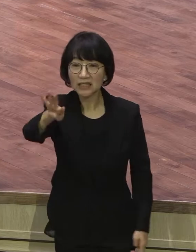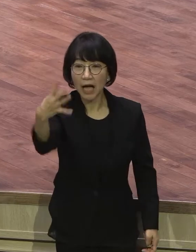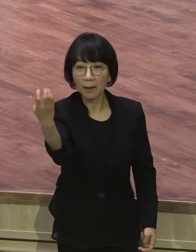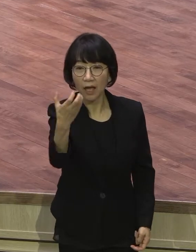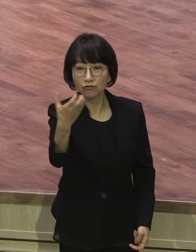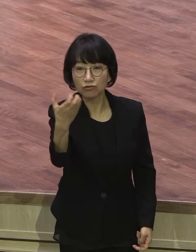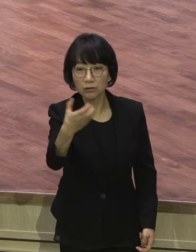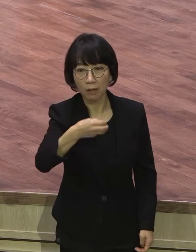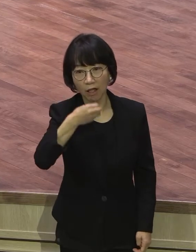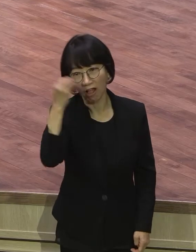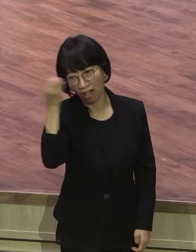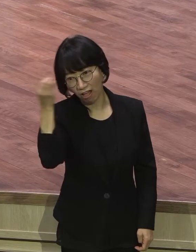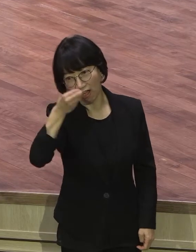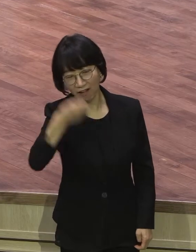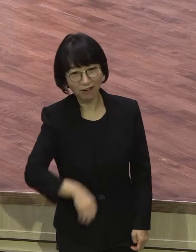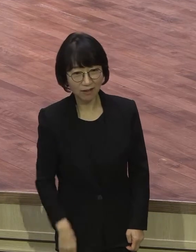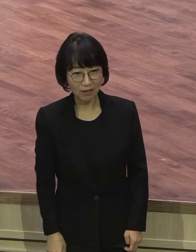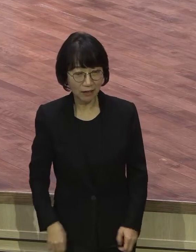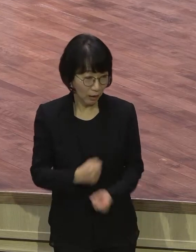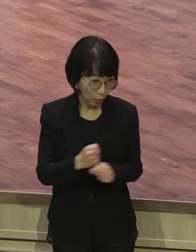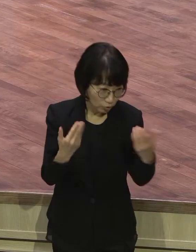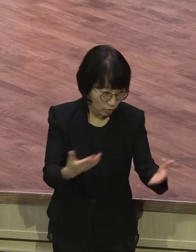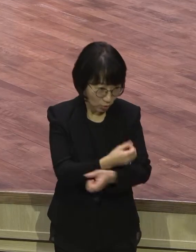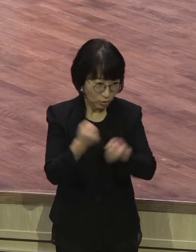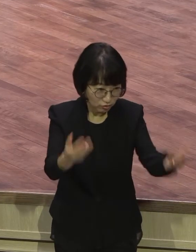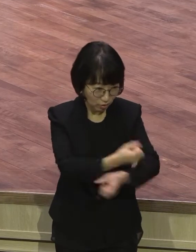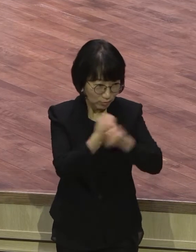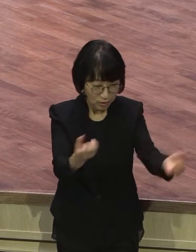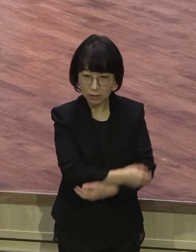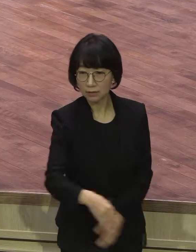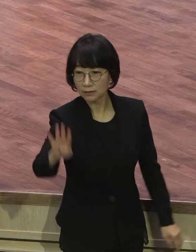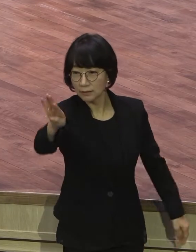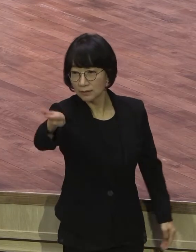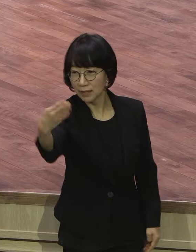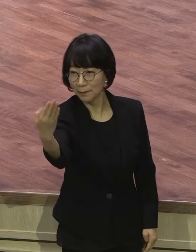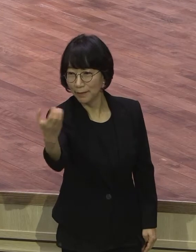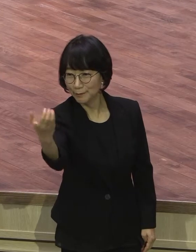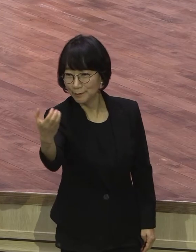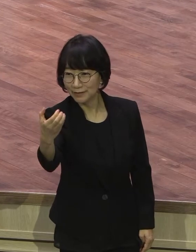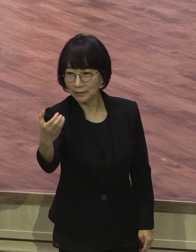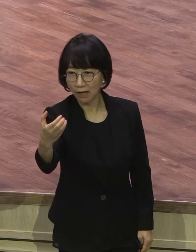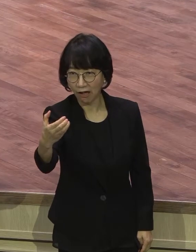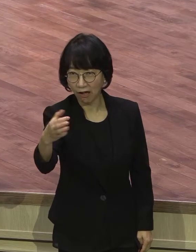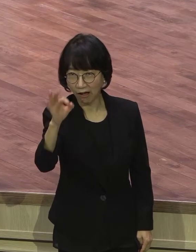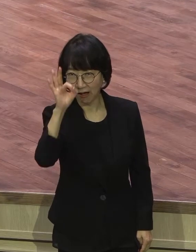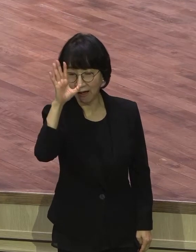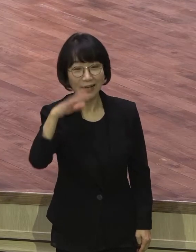490번이에요. 똑같은 죄를 내 앞에 490번 지어도 용서해 줘라. 이게 복음이에요.